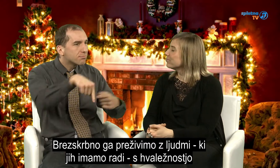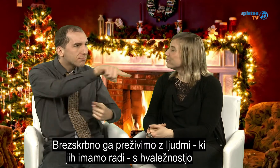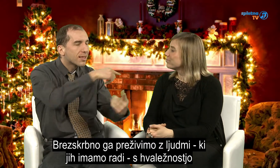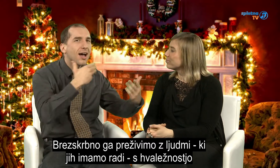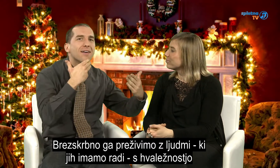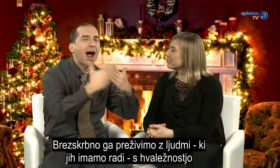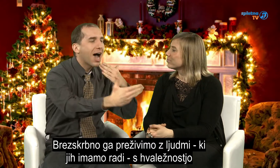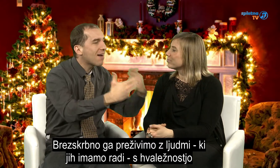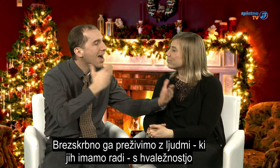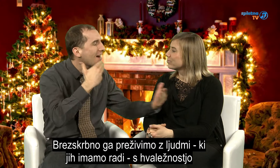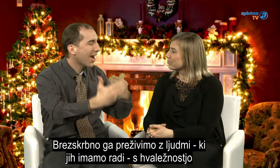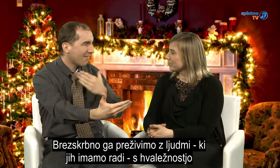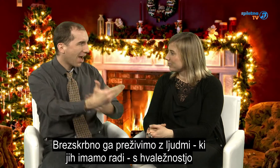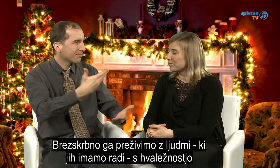s hvaležnostjo,